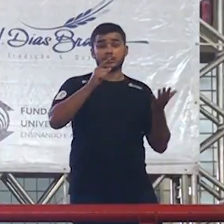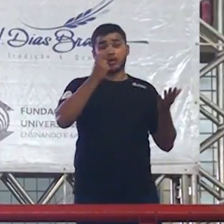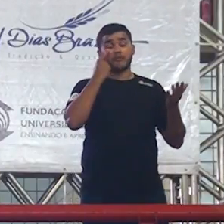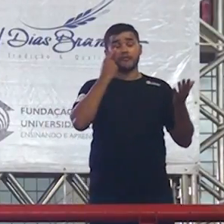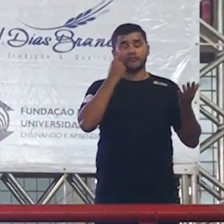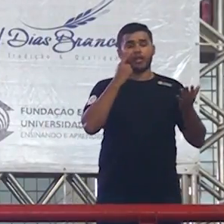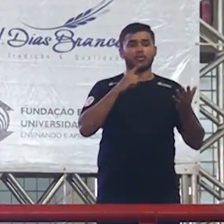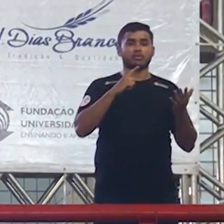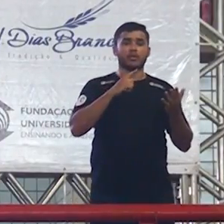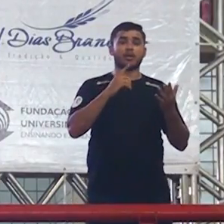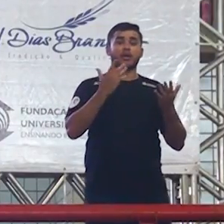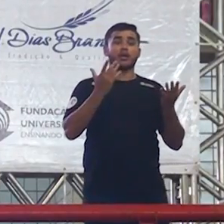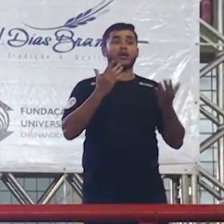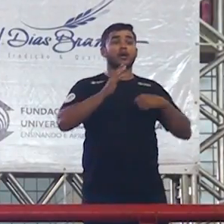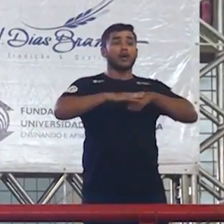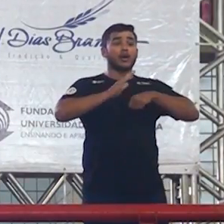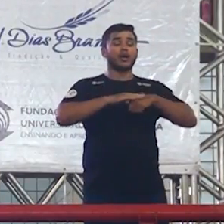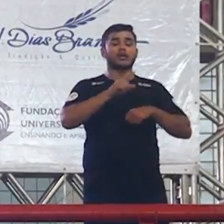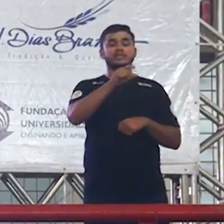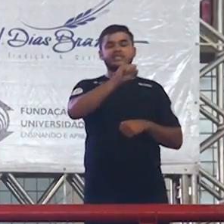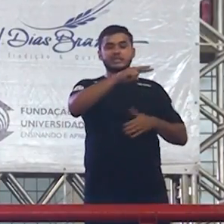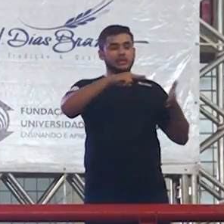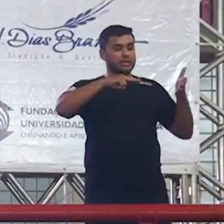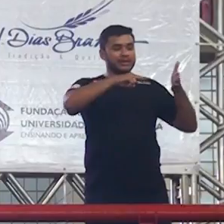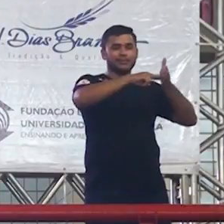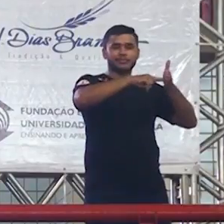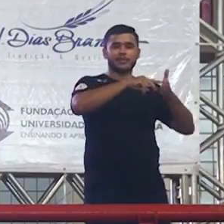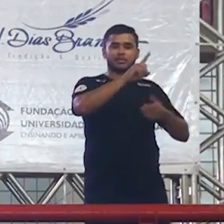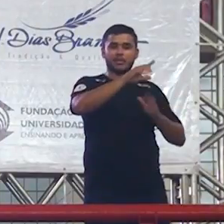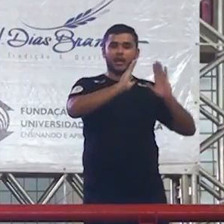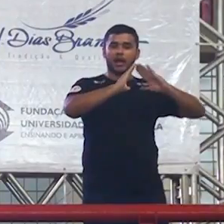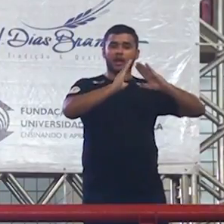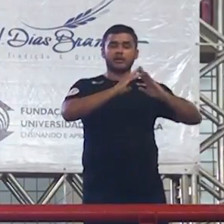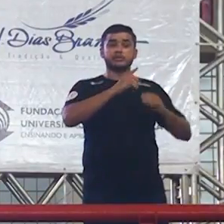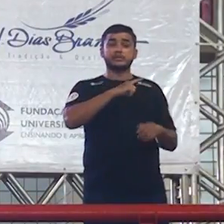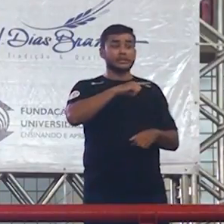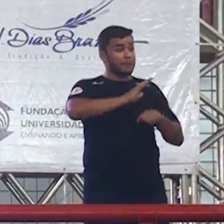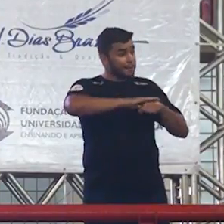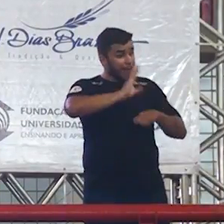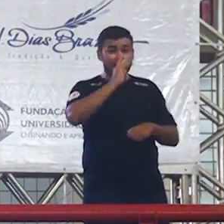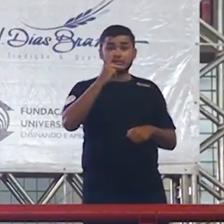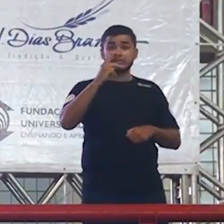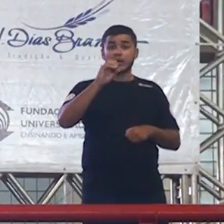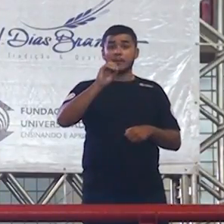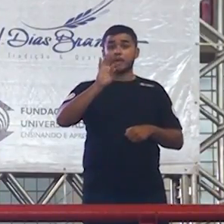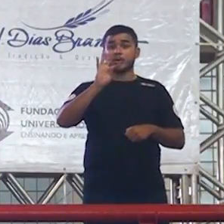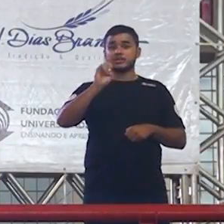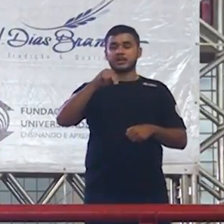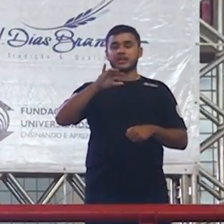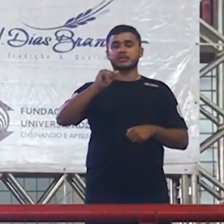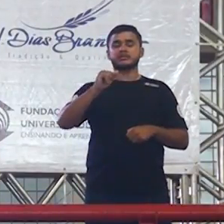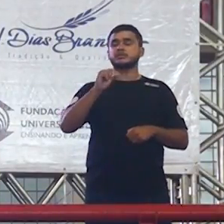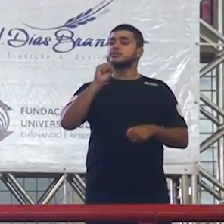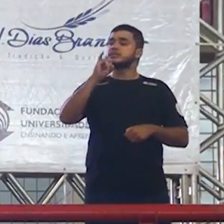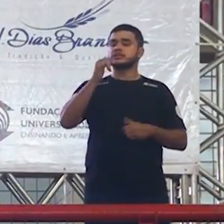elétrica, gasta mais energia elétrica. E quais são os aparelhos elétricos que têm mais potência?